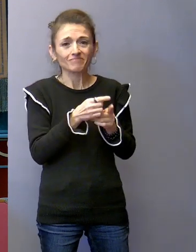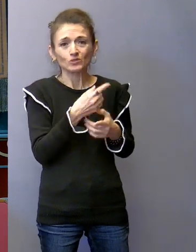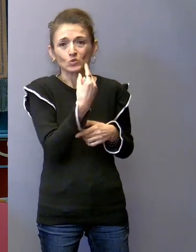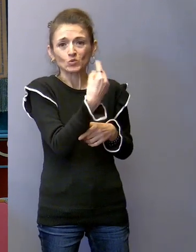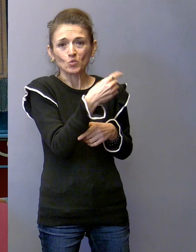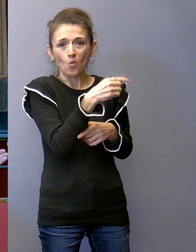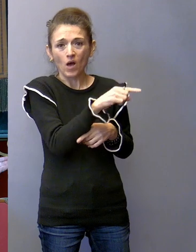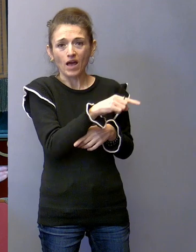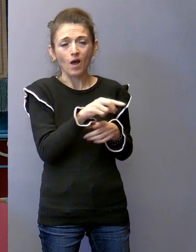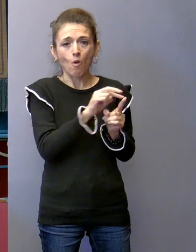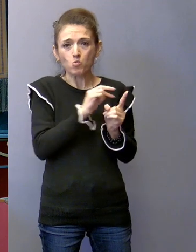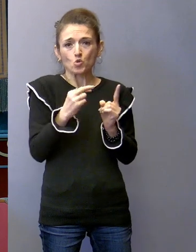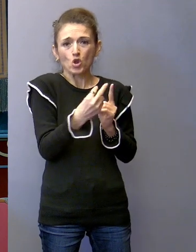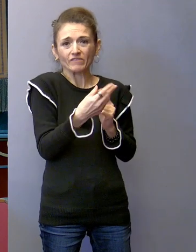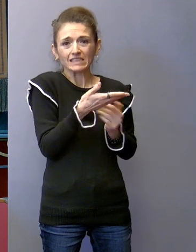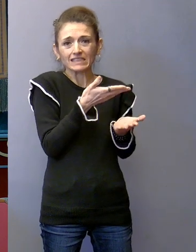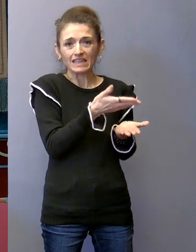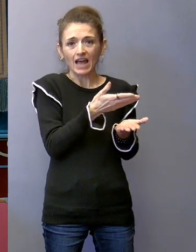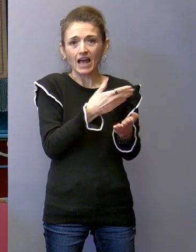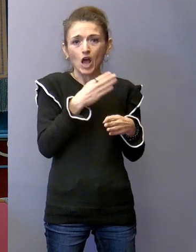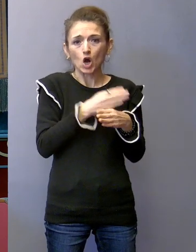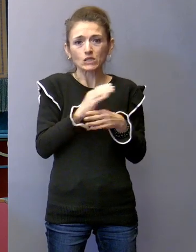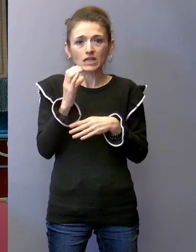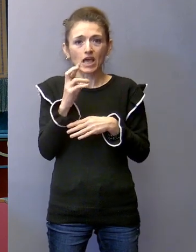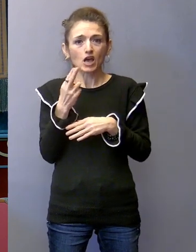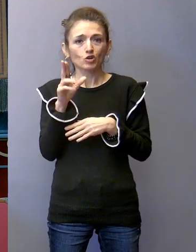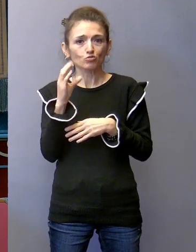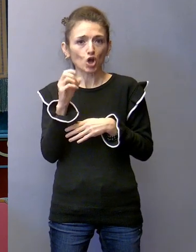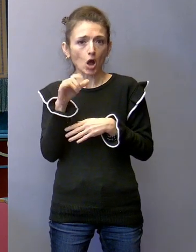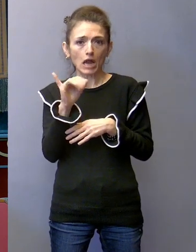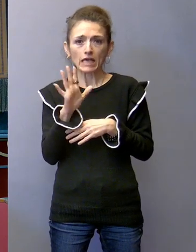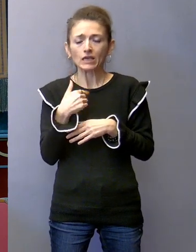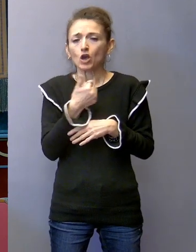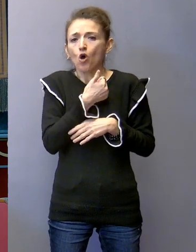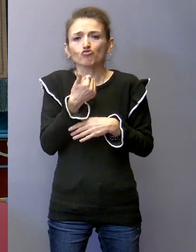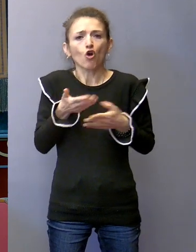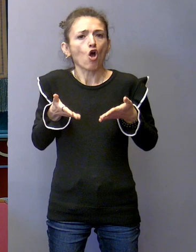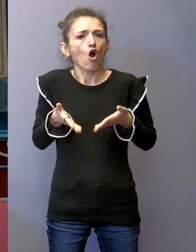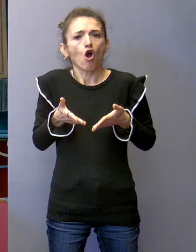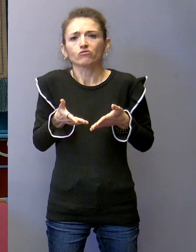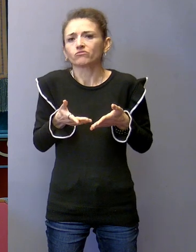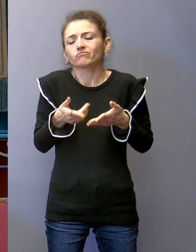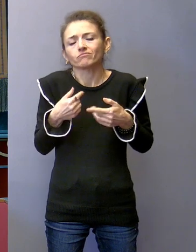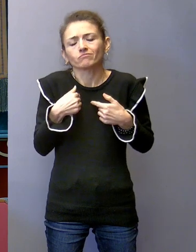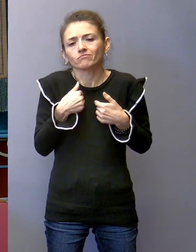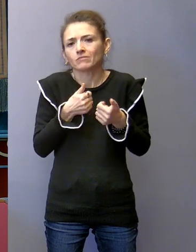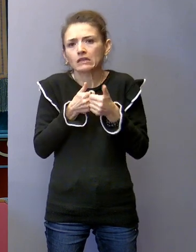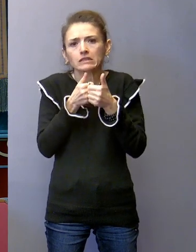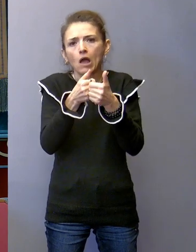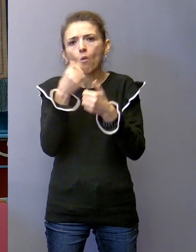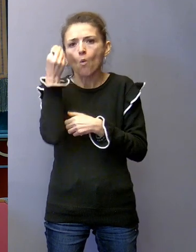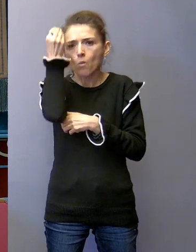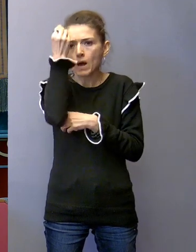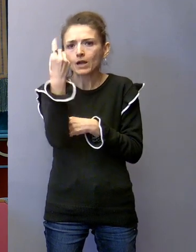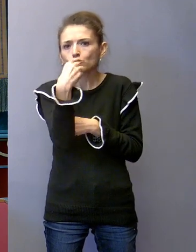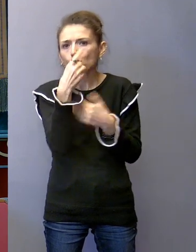consigliere Crucioli Io mi sono mi sono attenuto oggi come al parere della segreteria